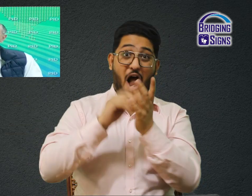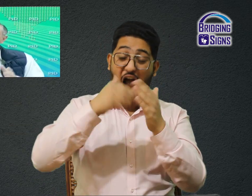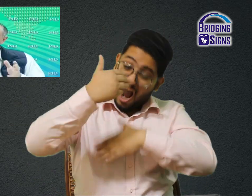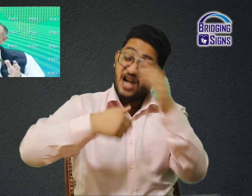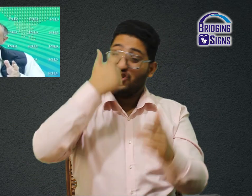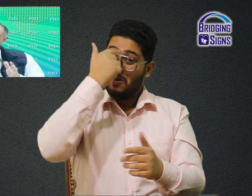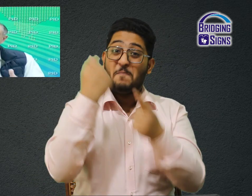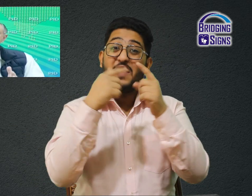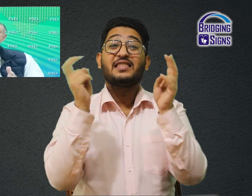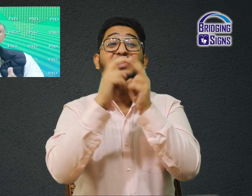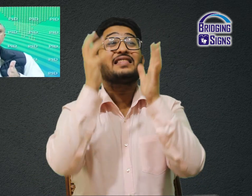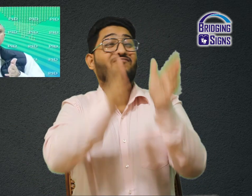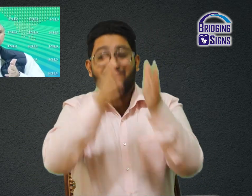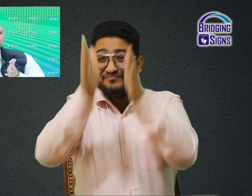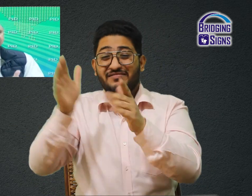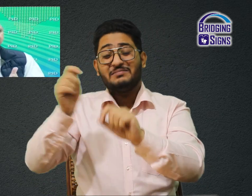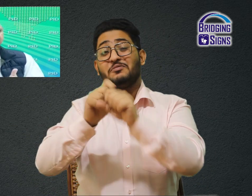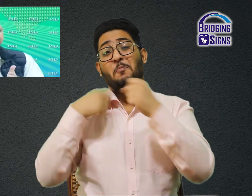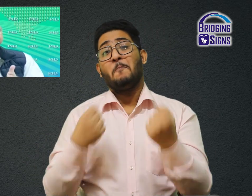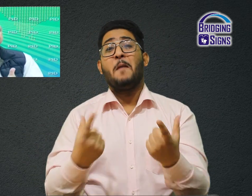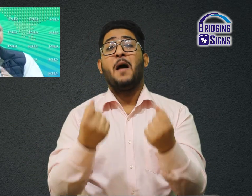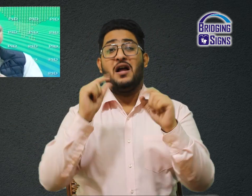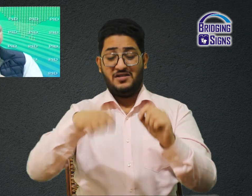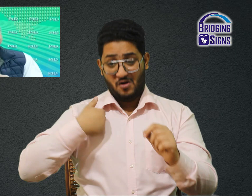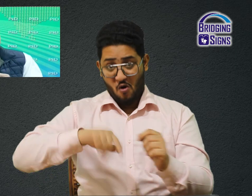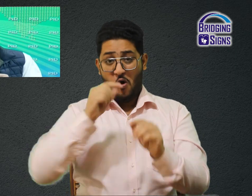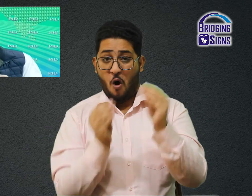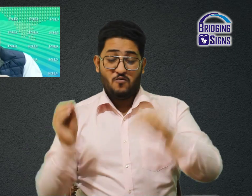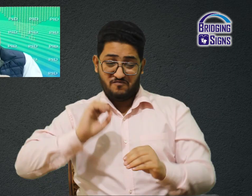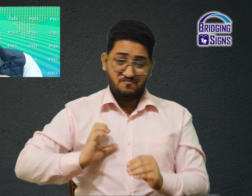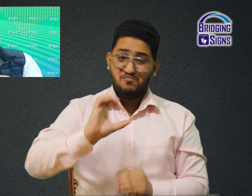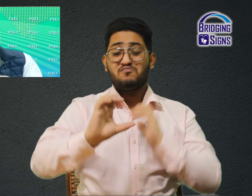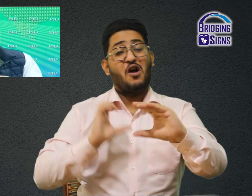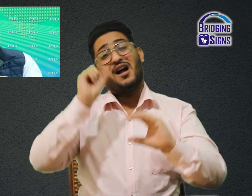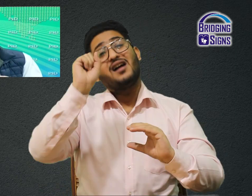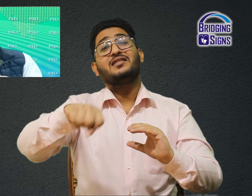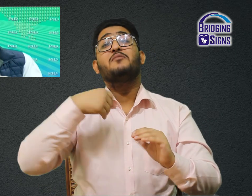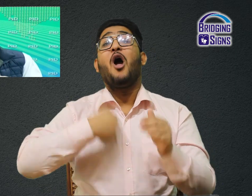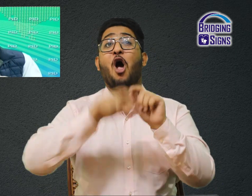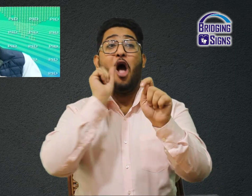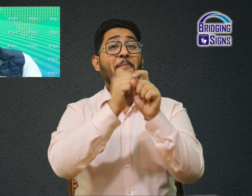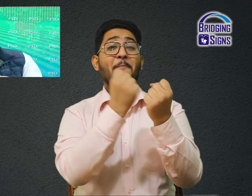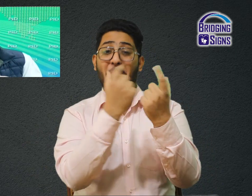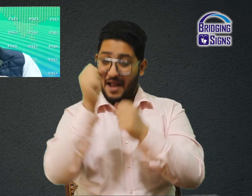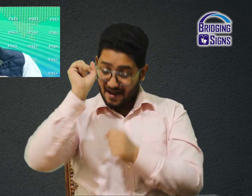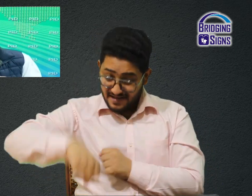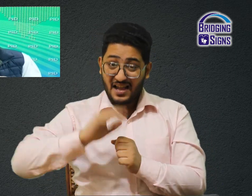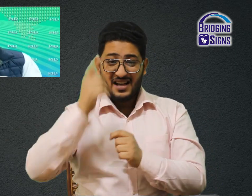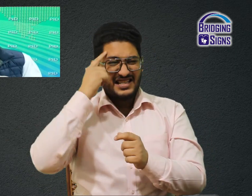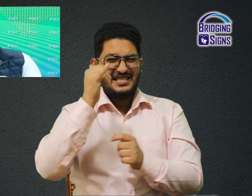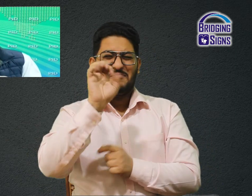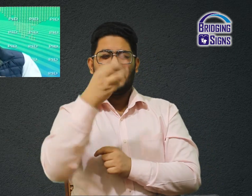है इंशाल्लाह ताला। हमारी इन्वेस्टमेंट्स जो है वो इसी बिजली के सिस्टम में है, डिस्ट्रीब्यूशन सिस्टम में भी करेंगे, जो आपका तरसीली निज़ाम